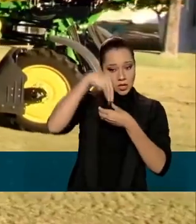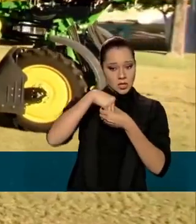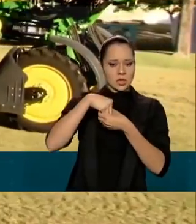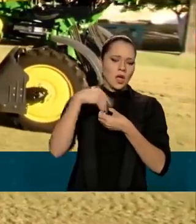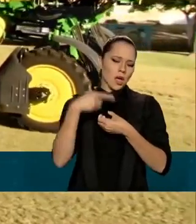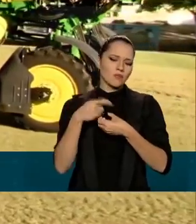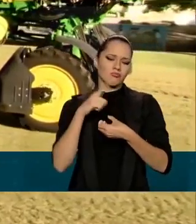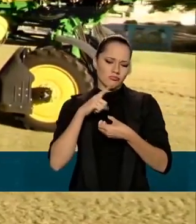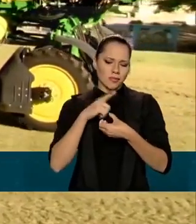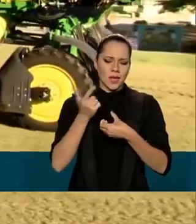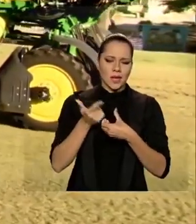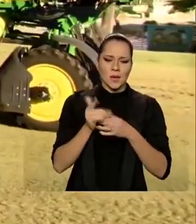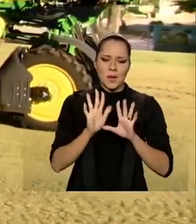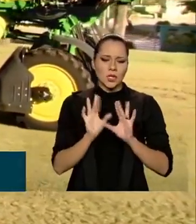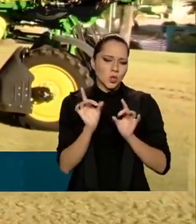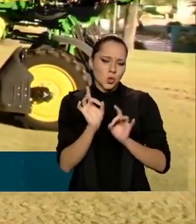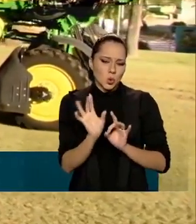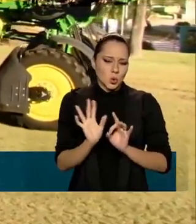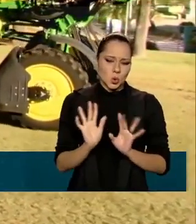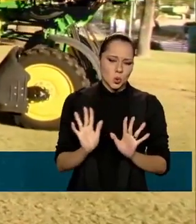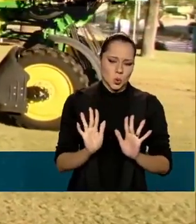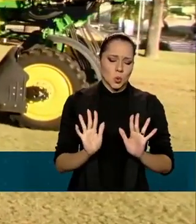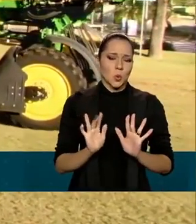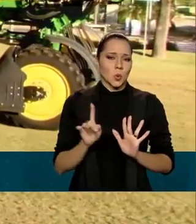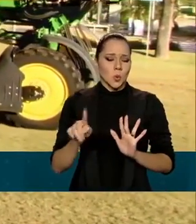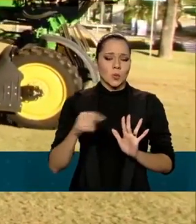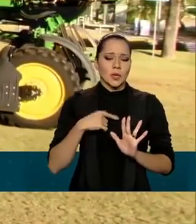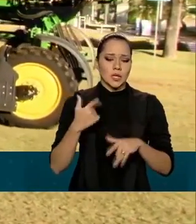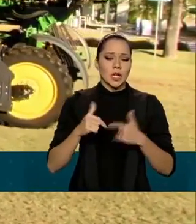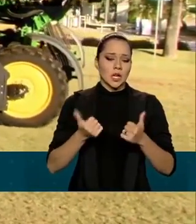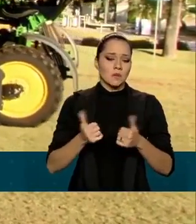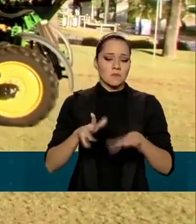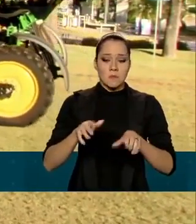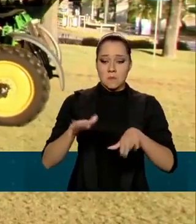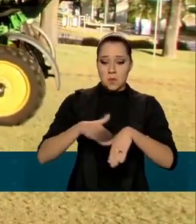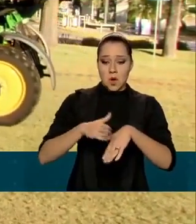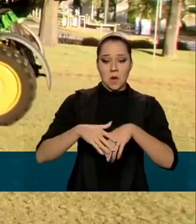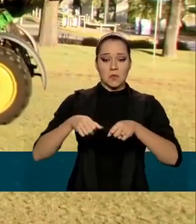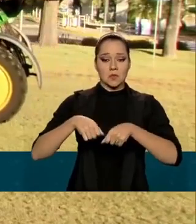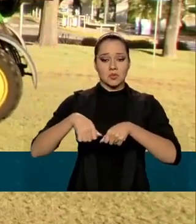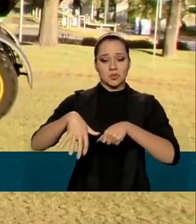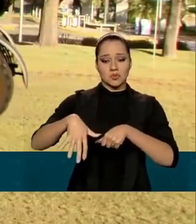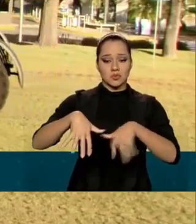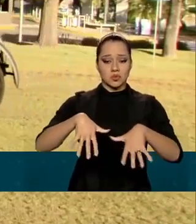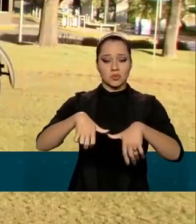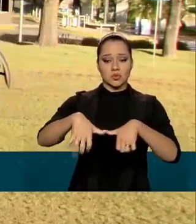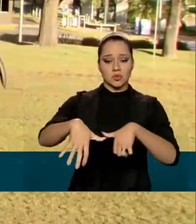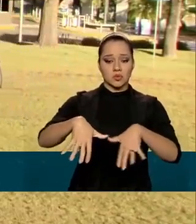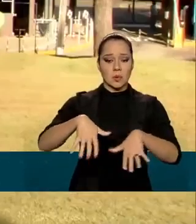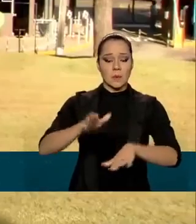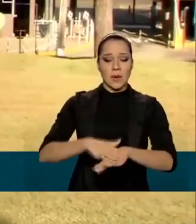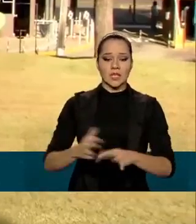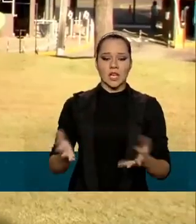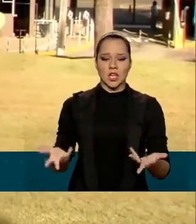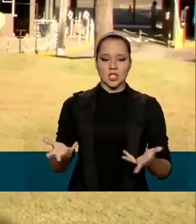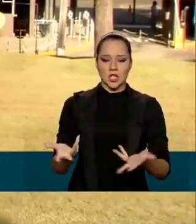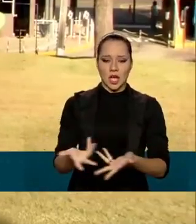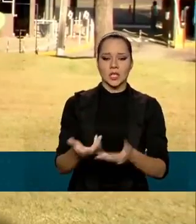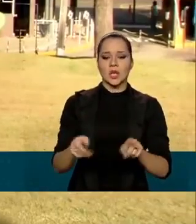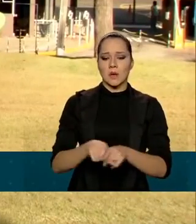ainda de ter uma pessoa dentro dele, mas ele funciona de forma autônoma, isso traz mais agilidade, traz